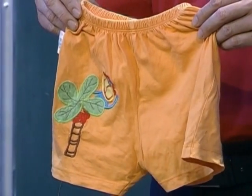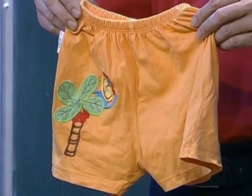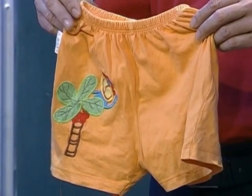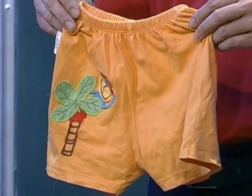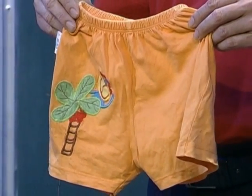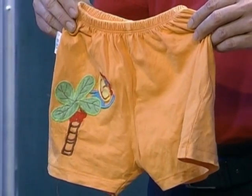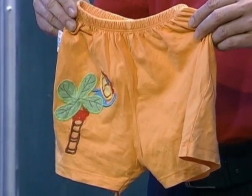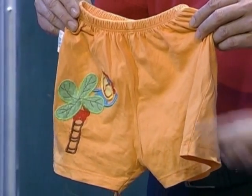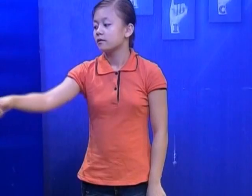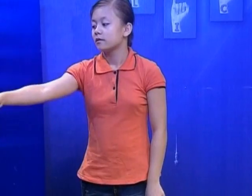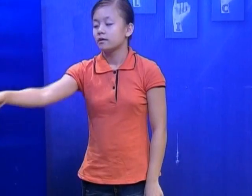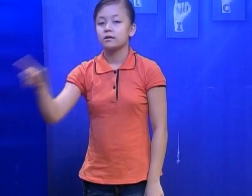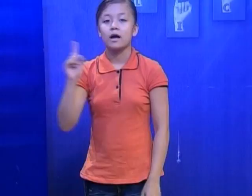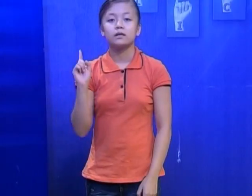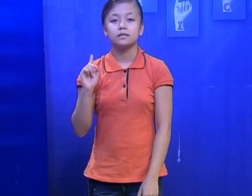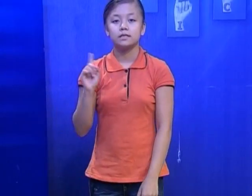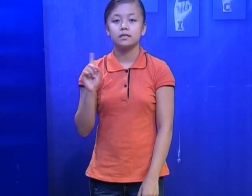Đố bạn biết đây là quần gì?